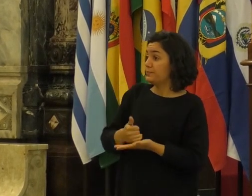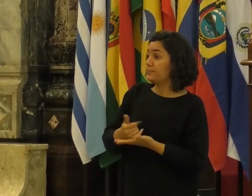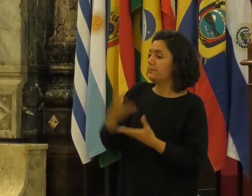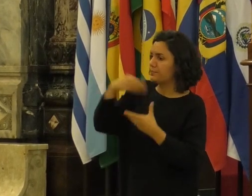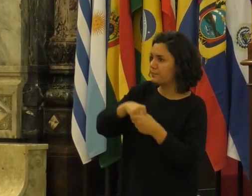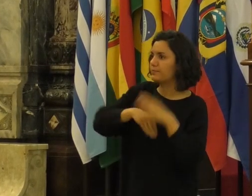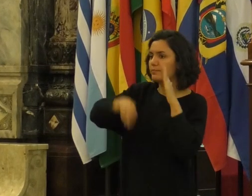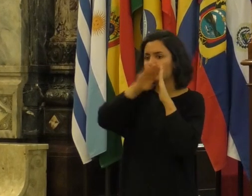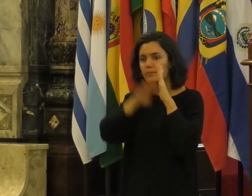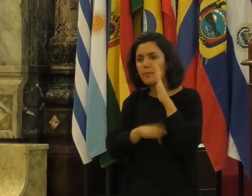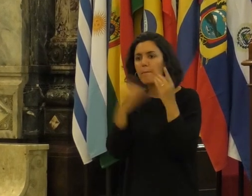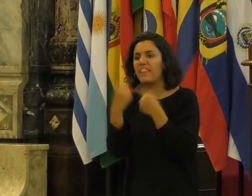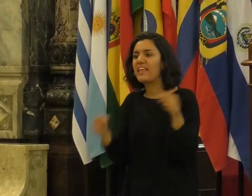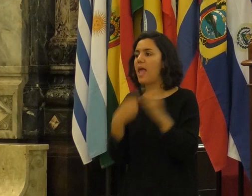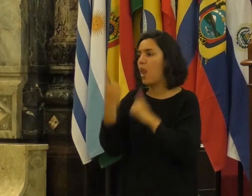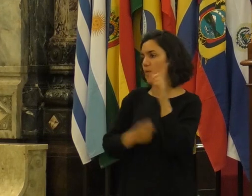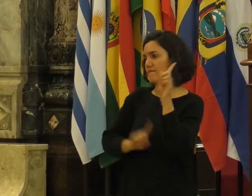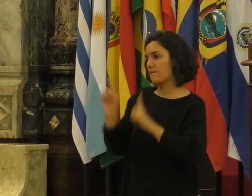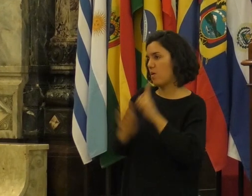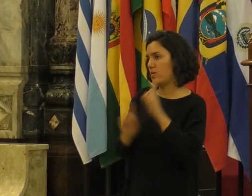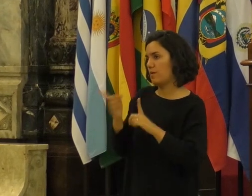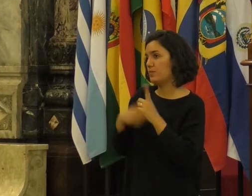de algunas materias. Yo